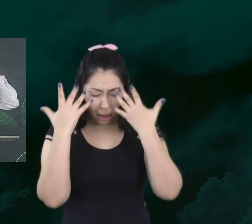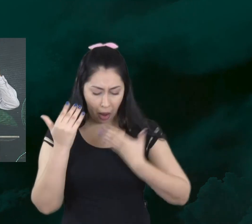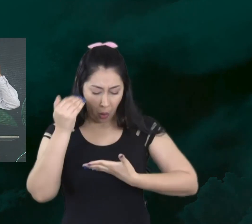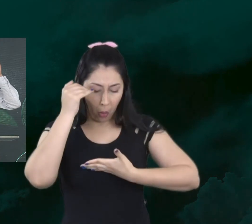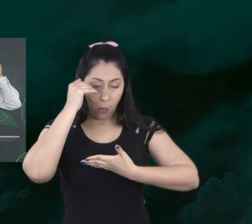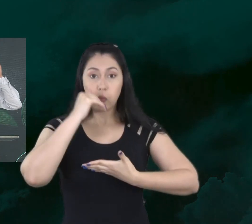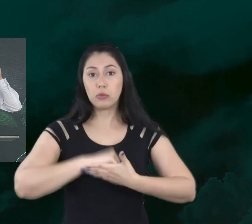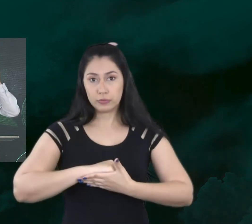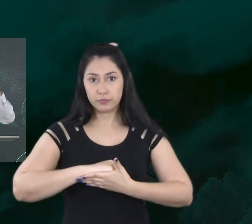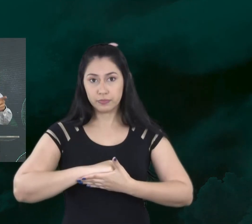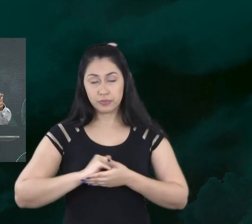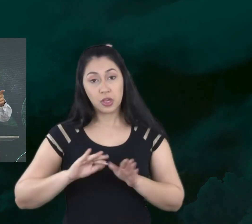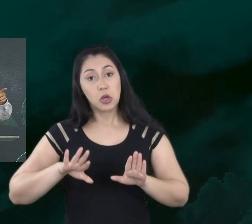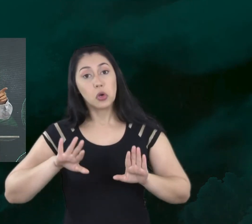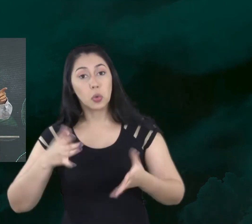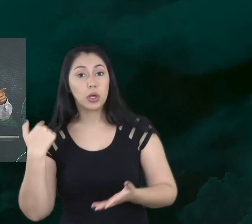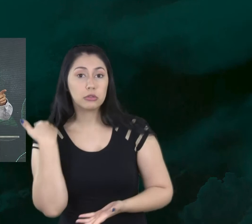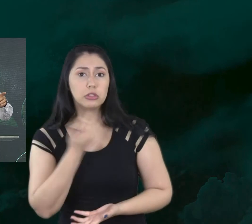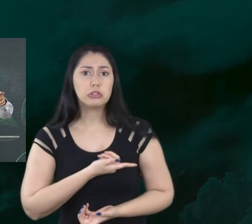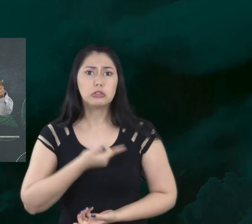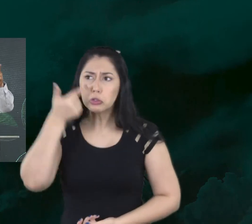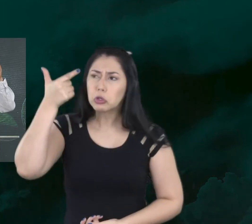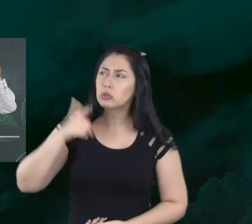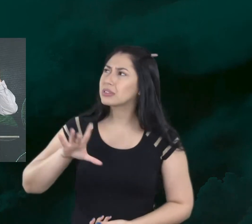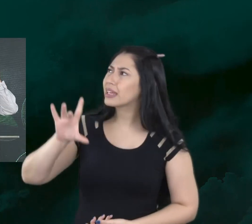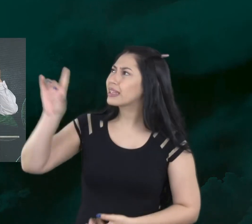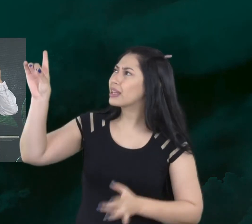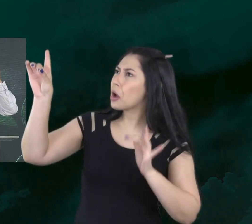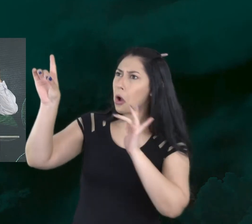nós temos acesso às coisas da fé,